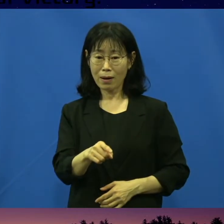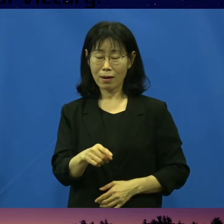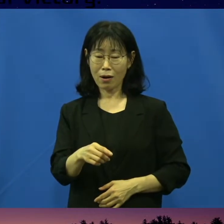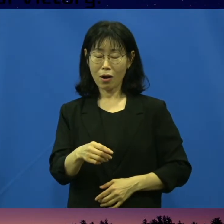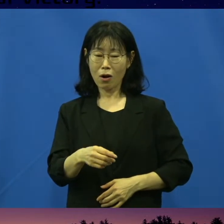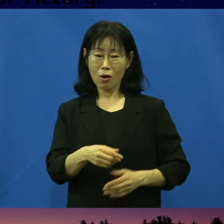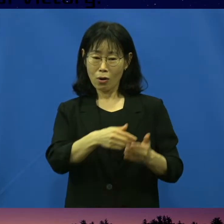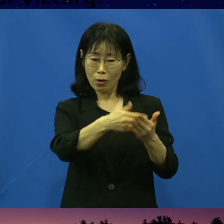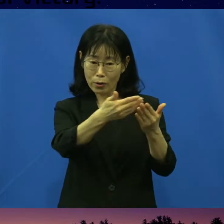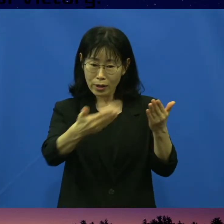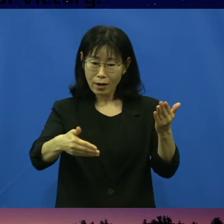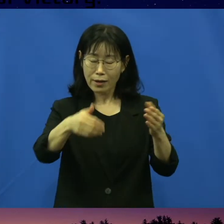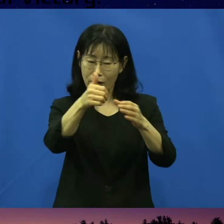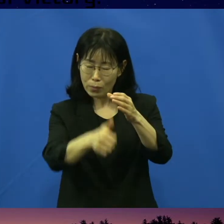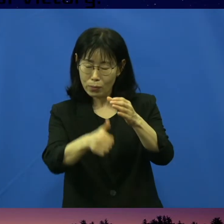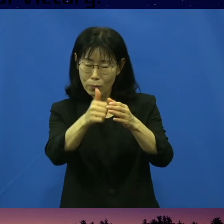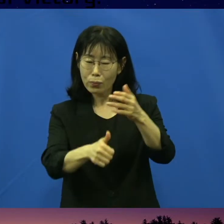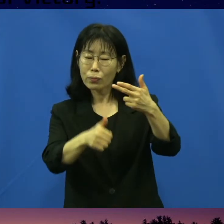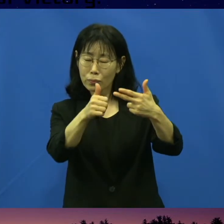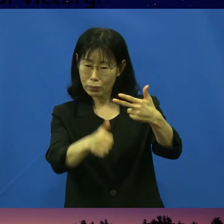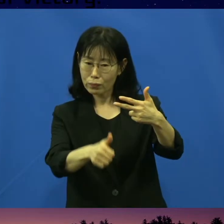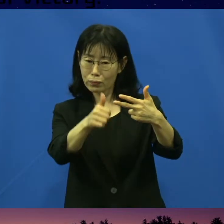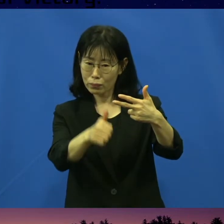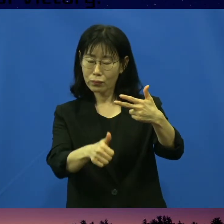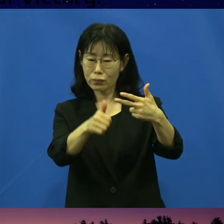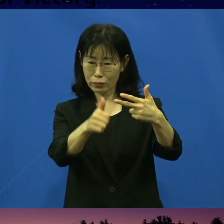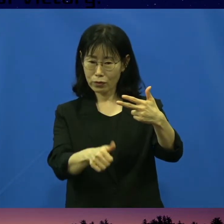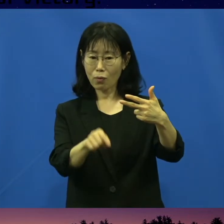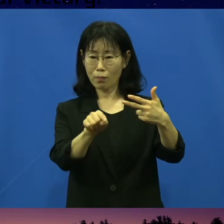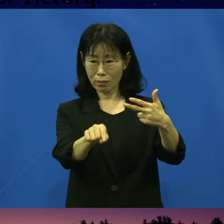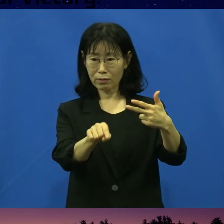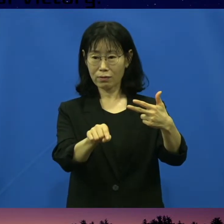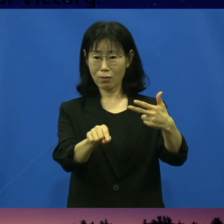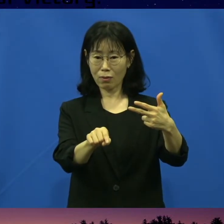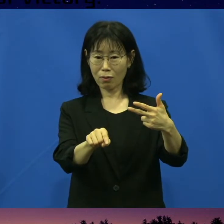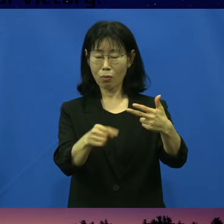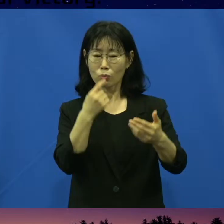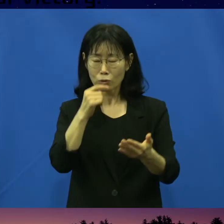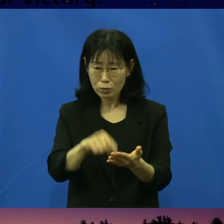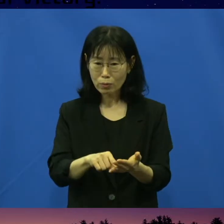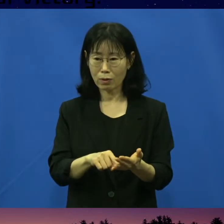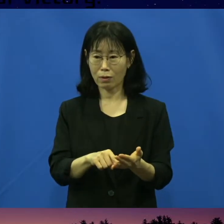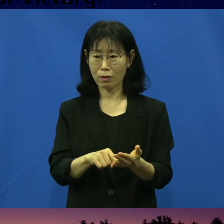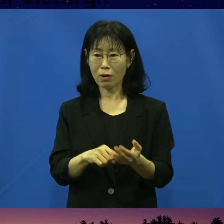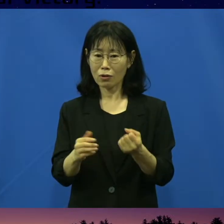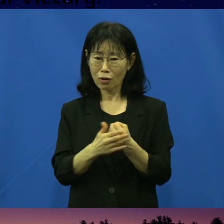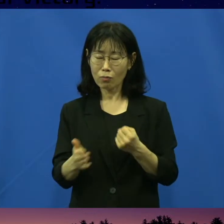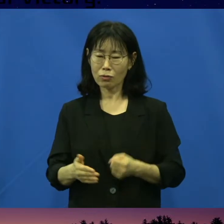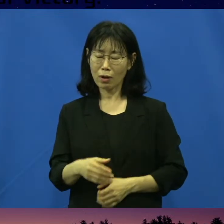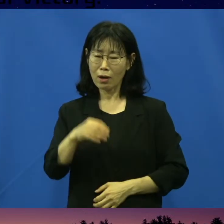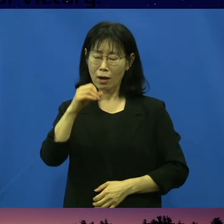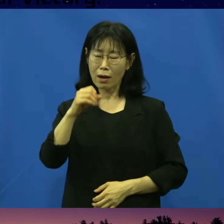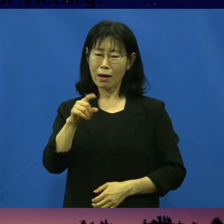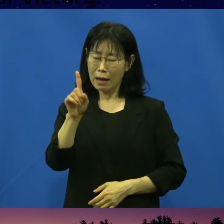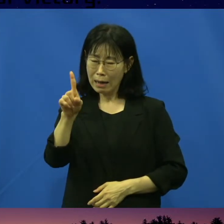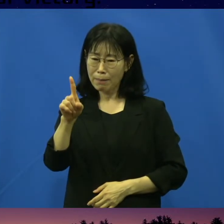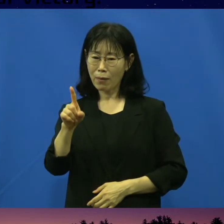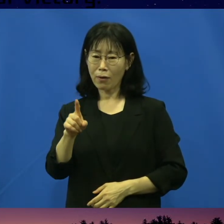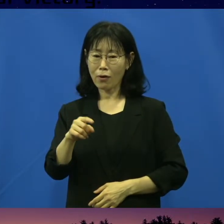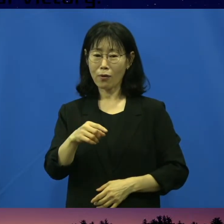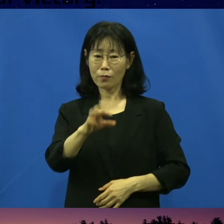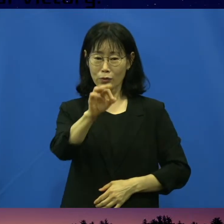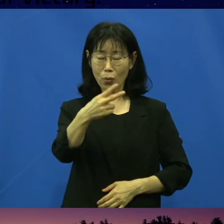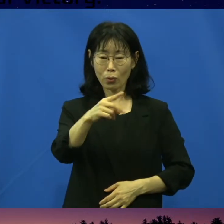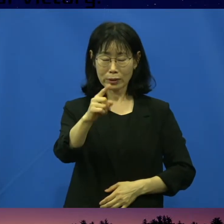했었어도 해야 되지 않느냐. 하물며 당신에게 이르기를 씻어 깨끗하게 하라 함이니까. 그 요단강에 일곱은 들어가는